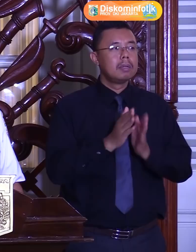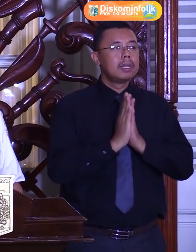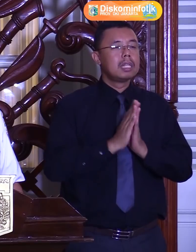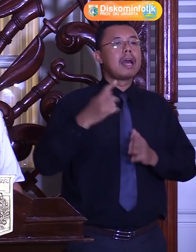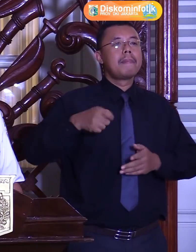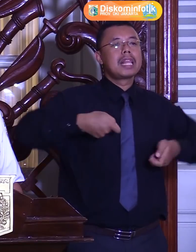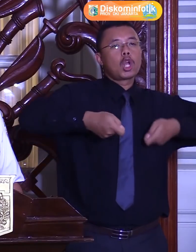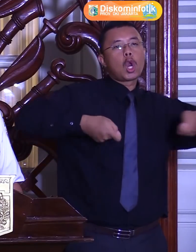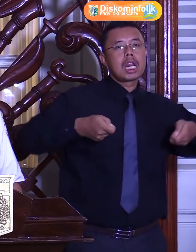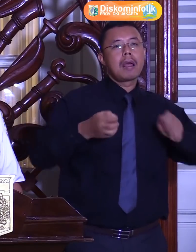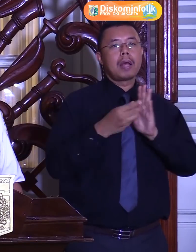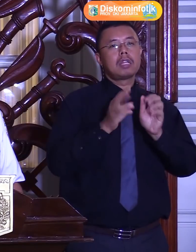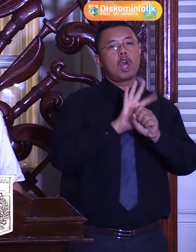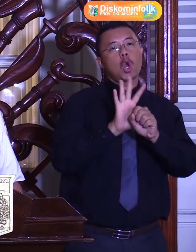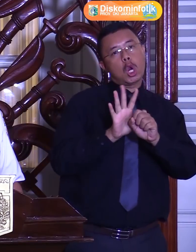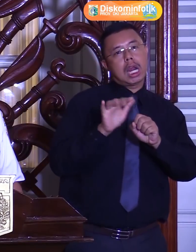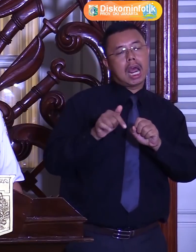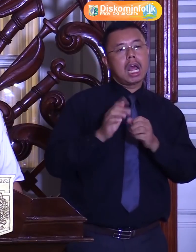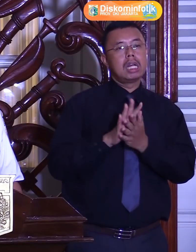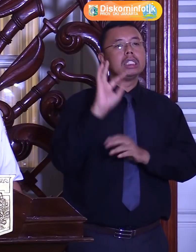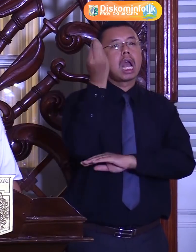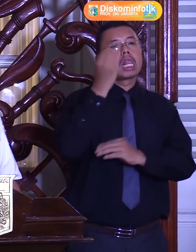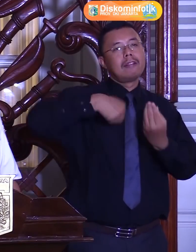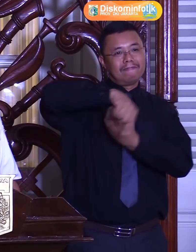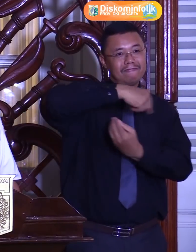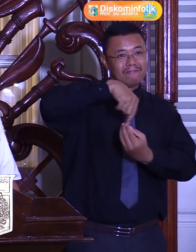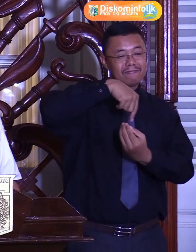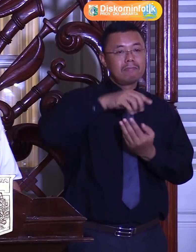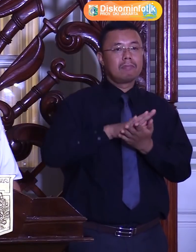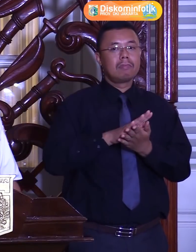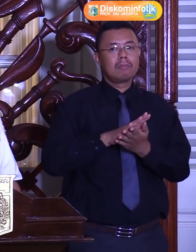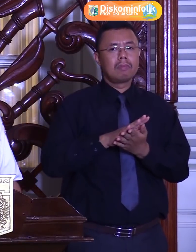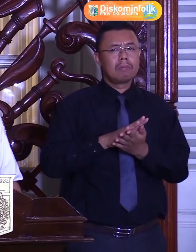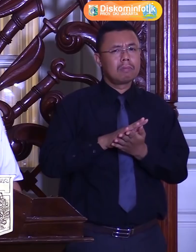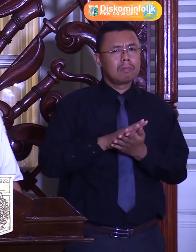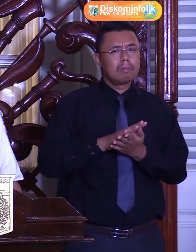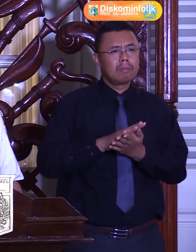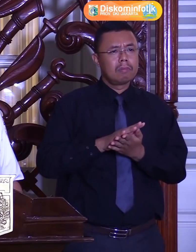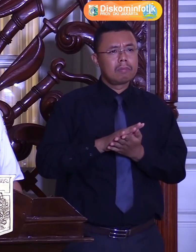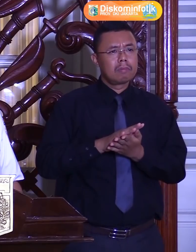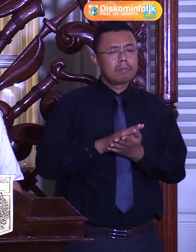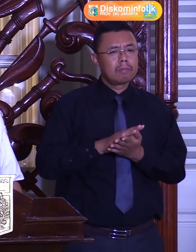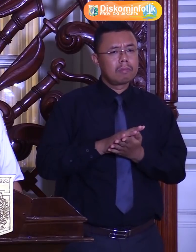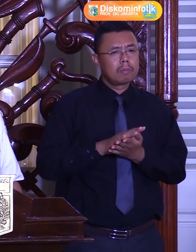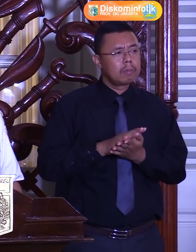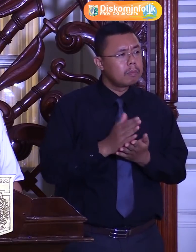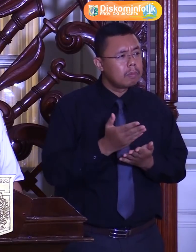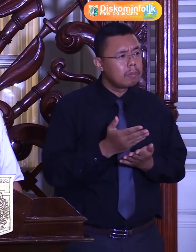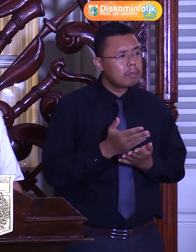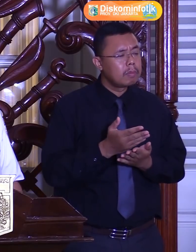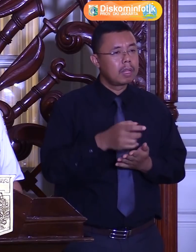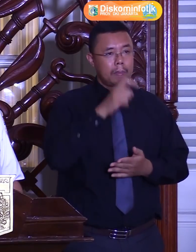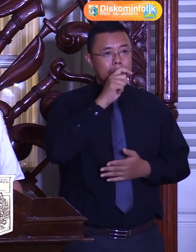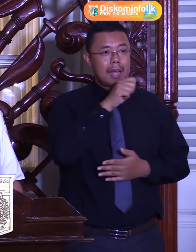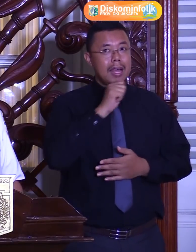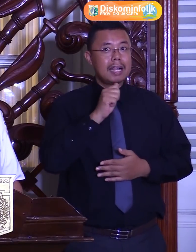yang mengkoordinir penanganan corona di Jabodetabek, Pak. Terus Pak Ridwan Kamil sempat ada apa? Ada apa? Pak